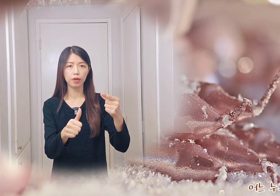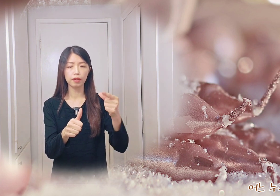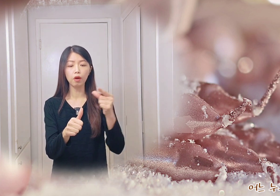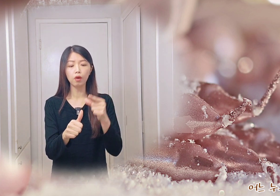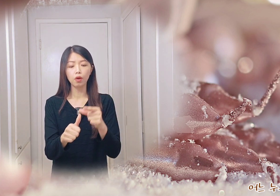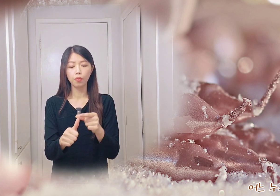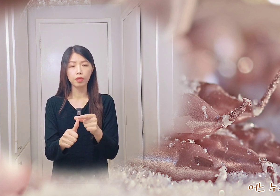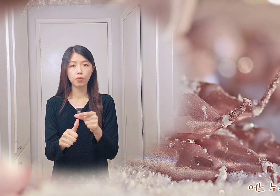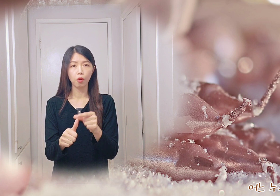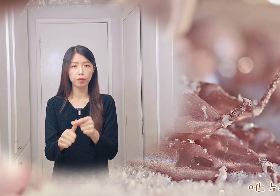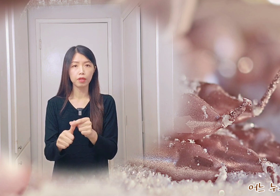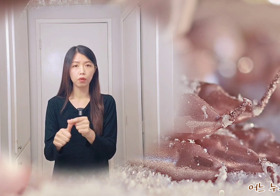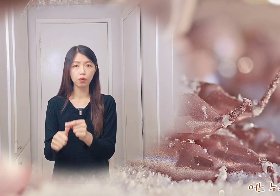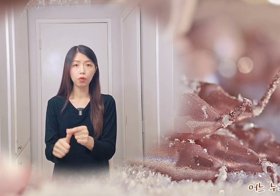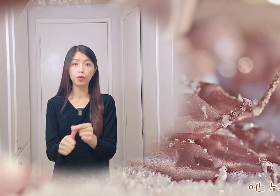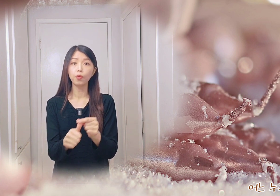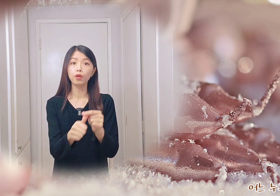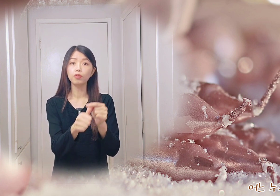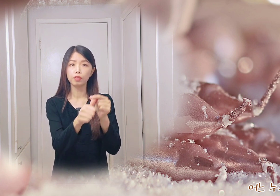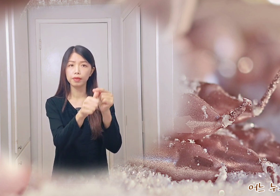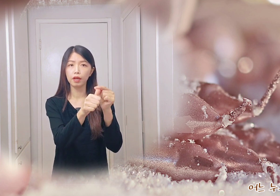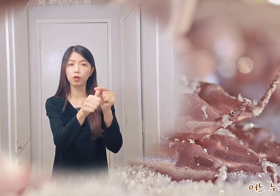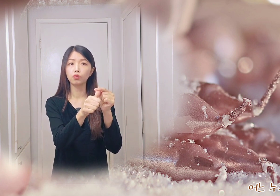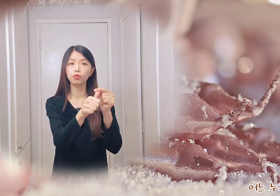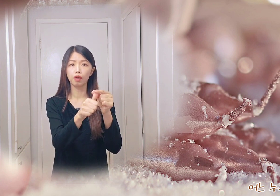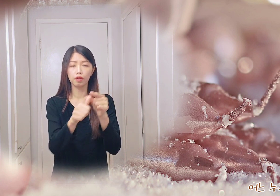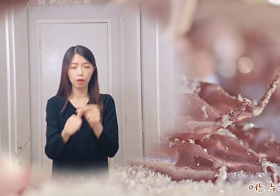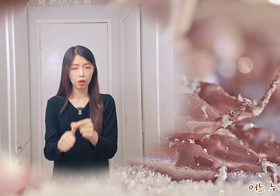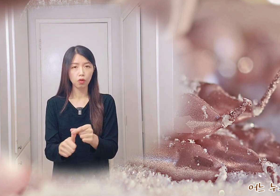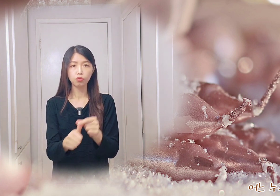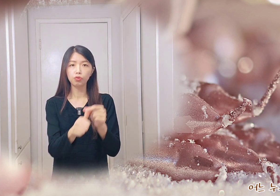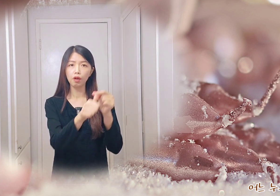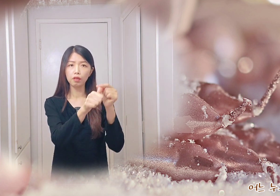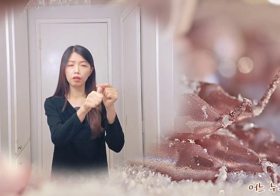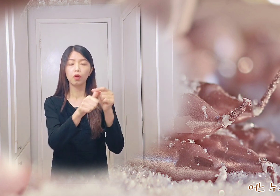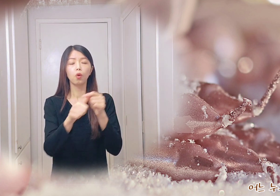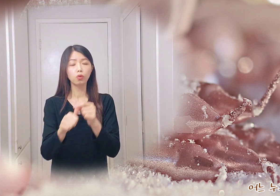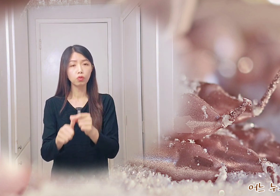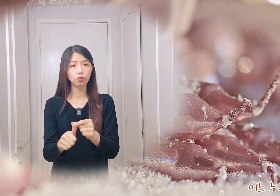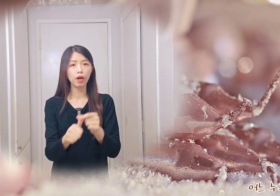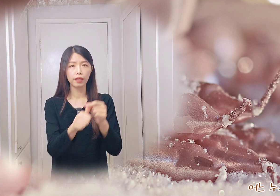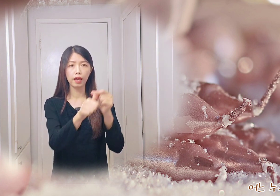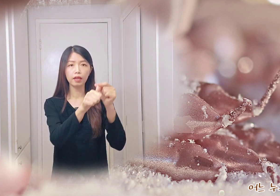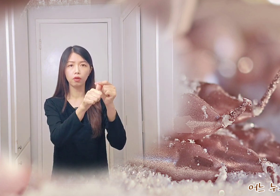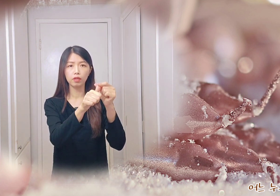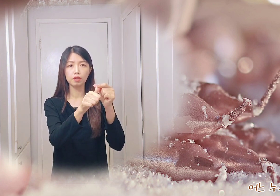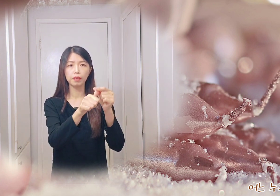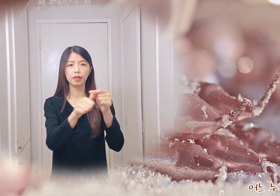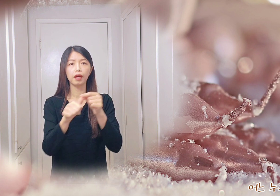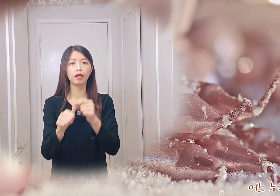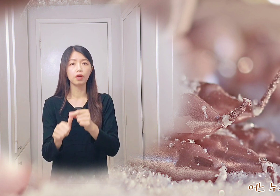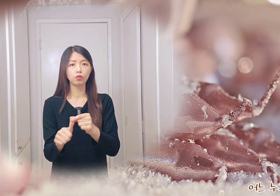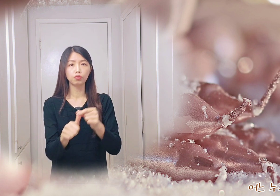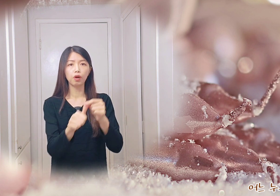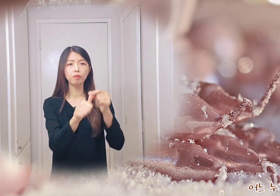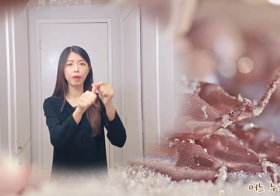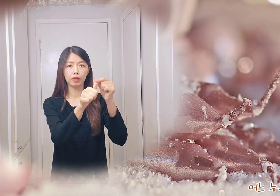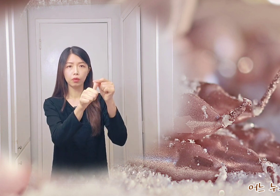엄지검지를 이용해서 왼손에 엄지를 잡고 위로 올려주시면 돼요. 구원 혹은 구하다 이런